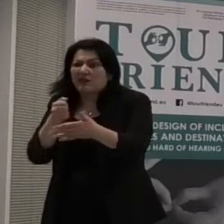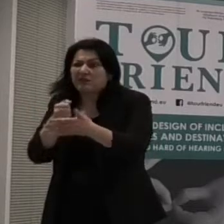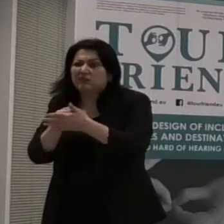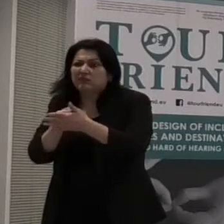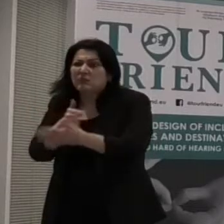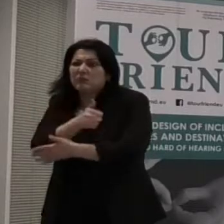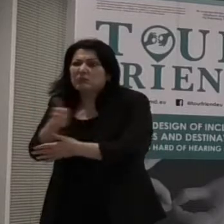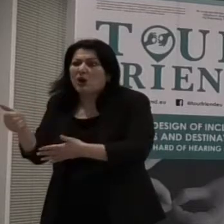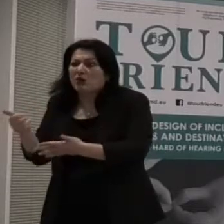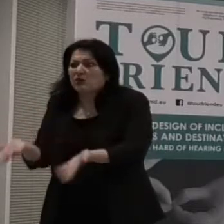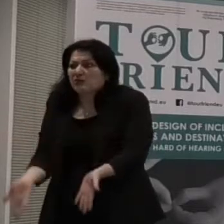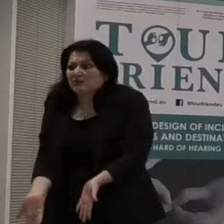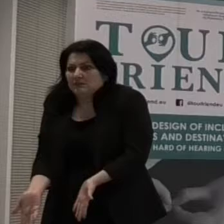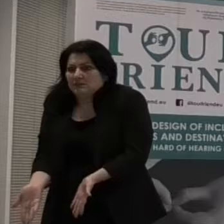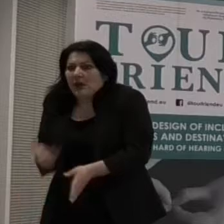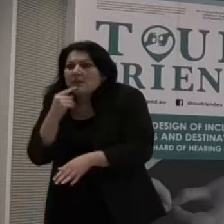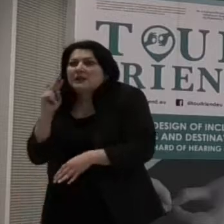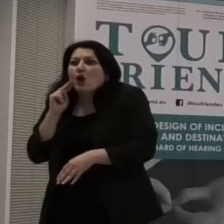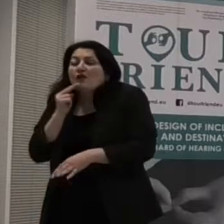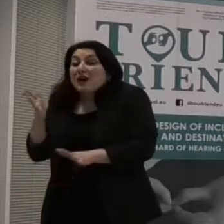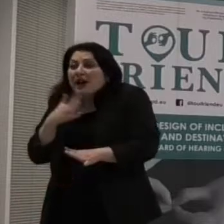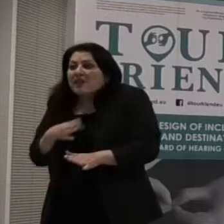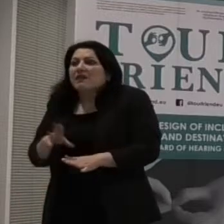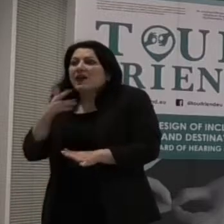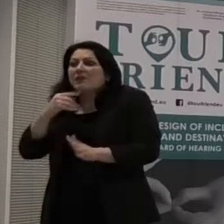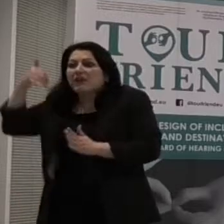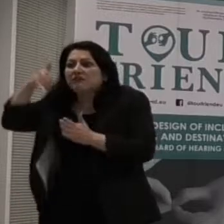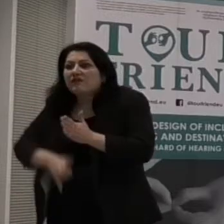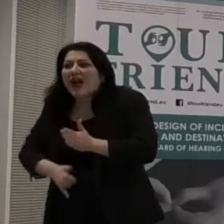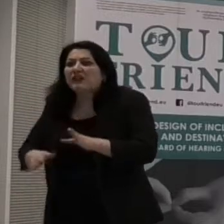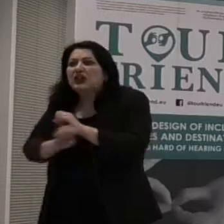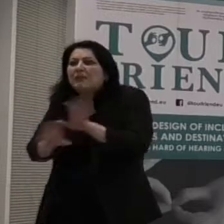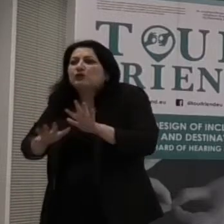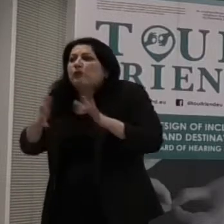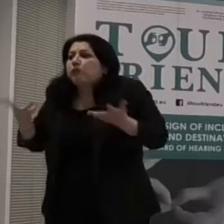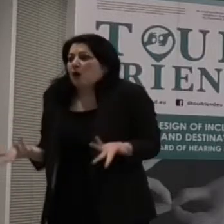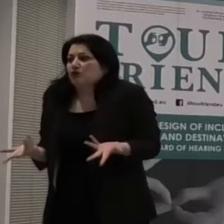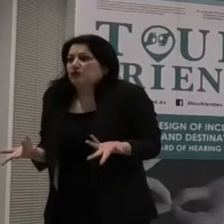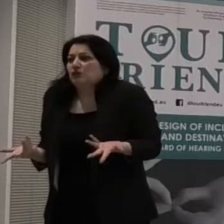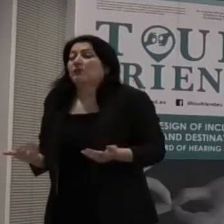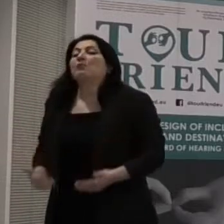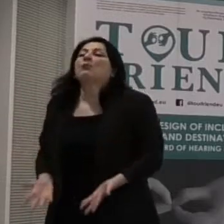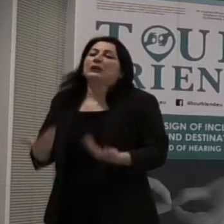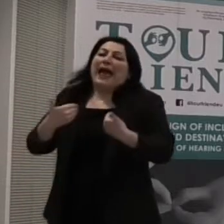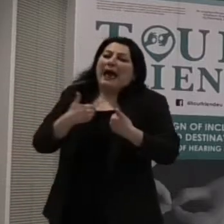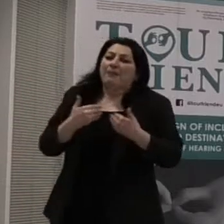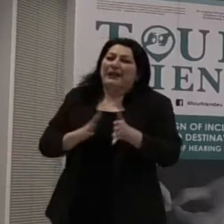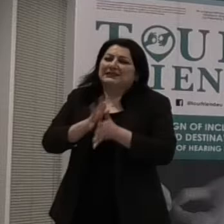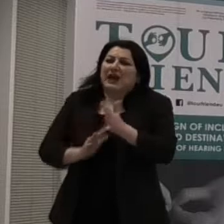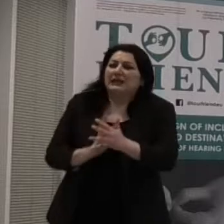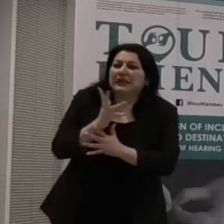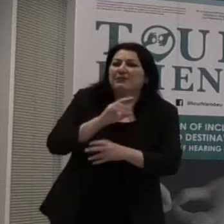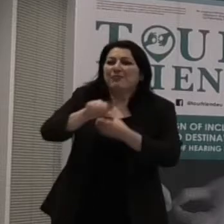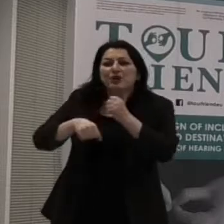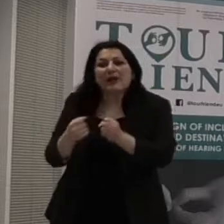σκοφός δεν μπορεί να προλάβει να ενημερωθεί για τα πάντα. Οπότε και εμείς προσπαθούσαμε να βάλουμε το λιθαράκι μας και